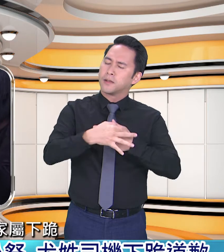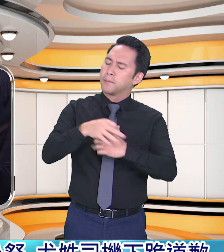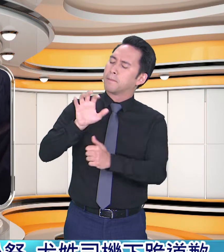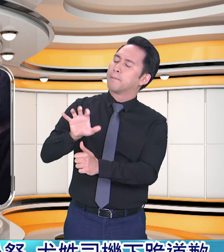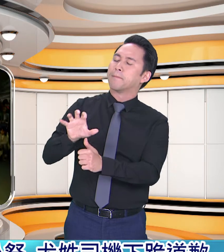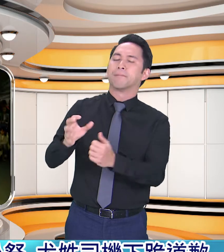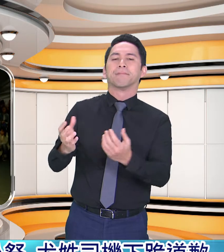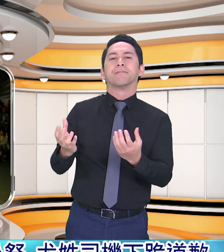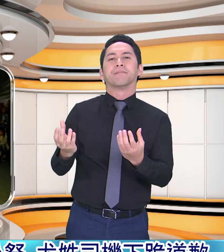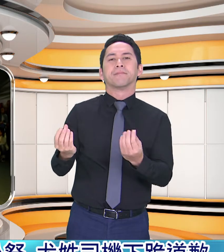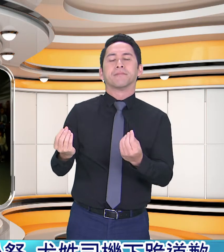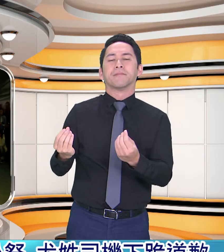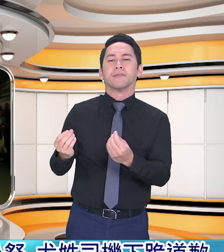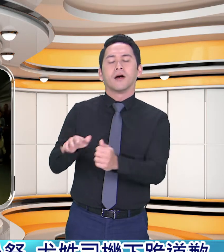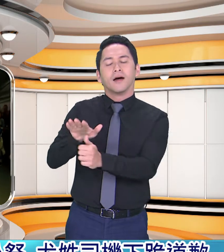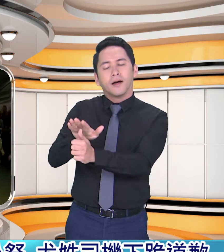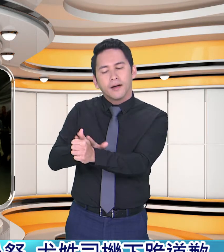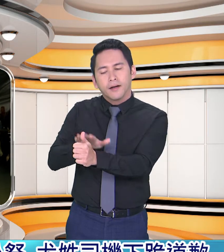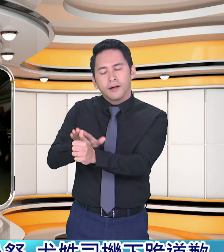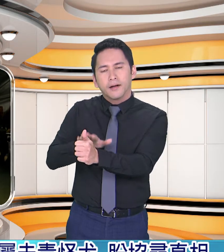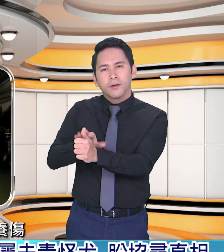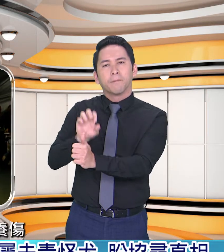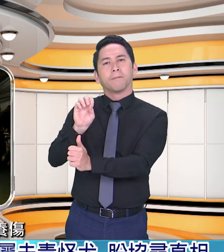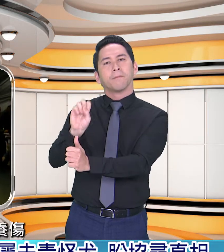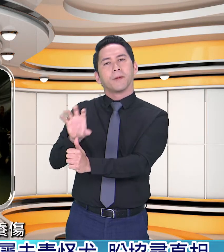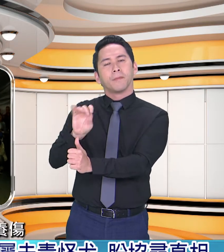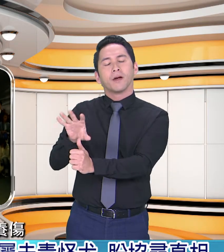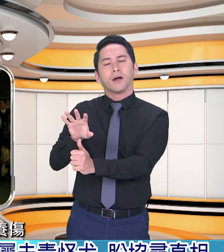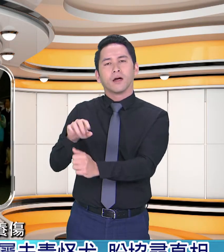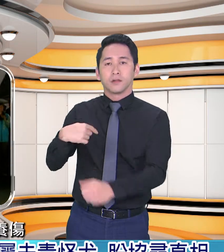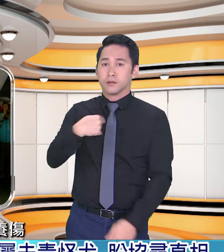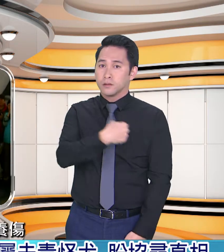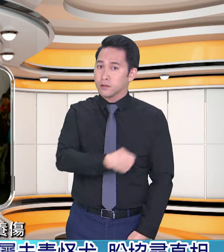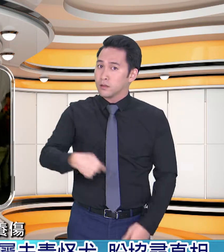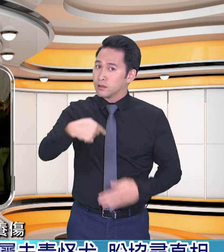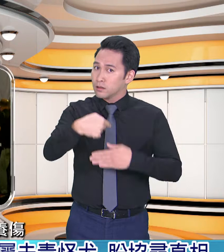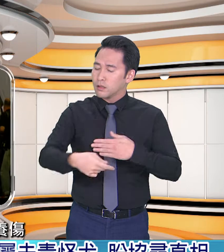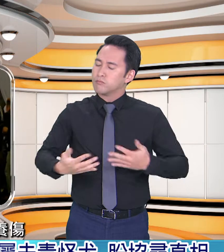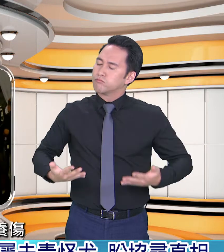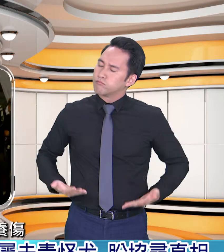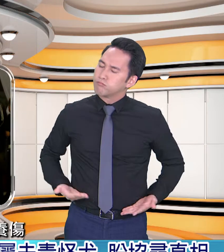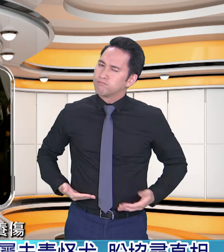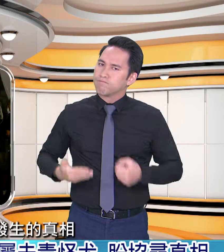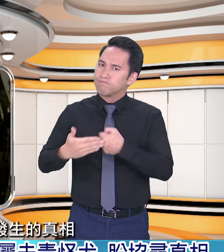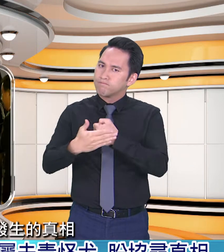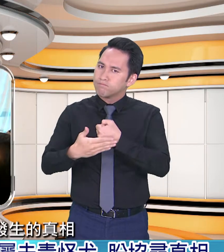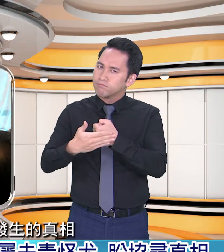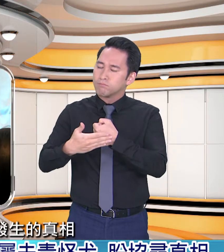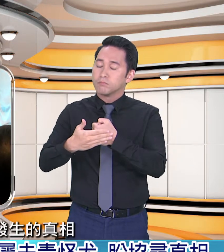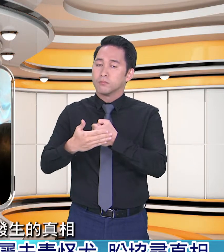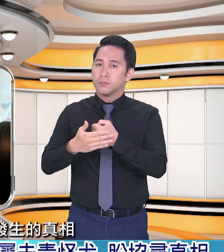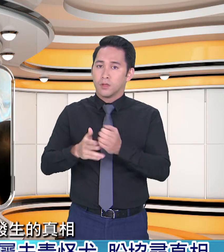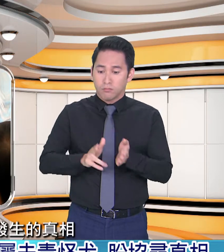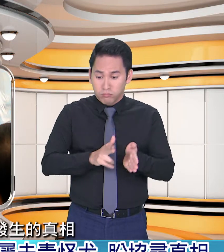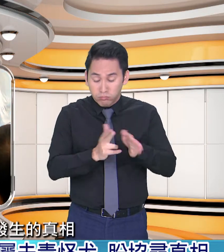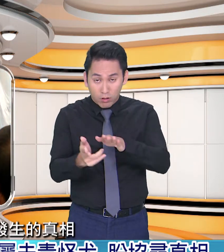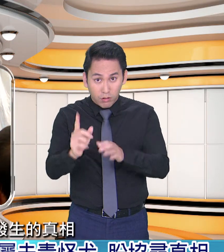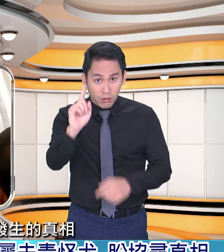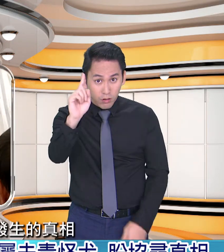是家属没有怪他，还安慰他要好好的养伤，协助找出当天事